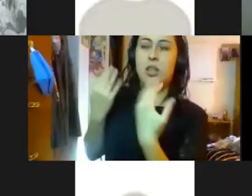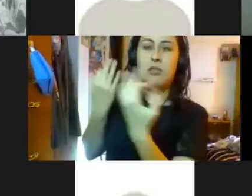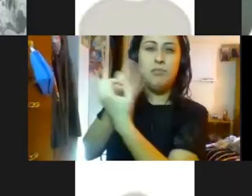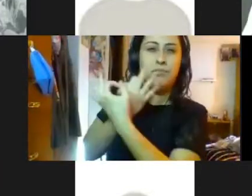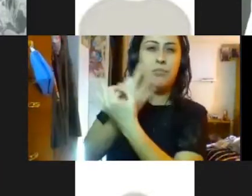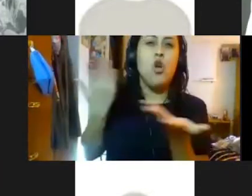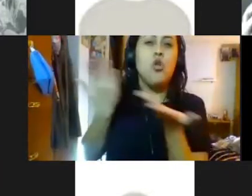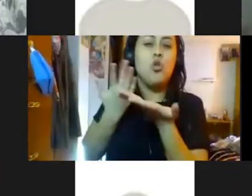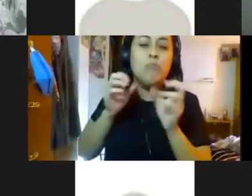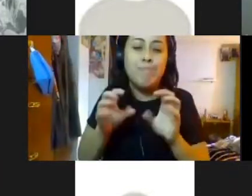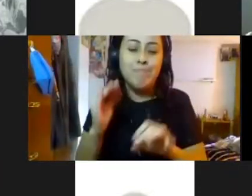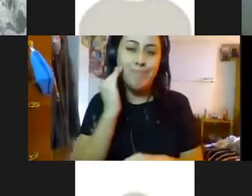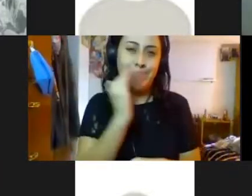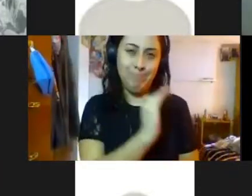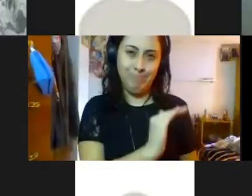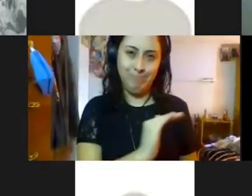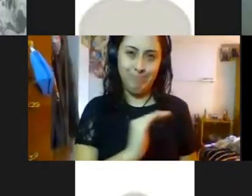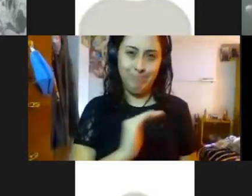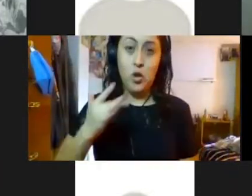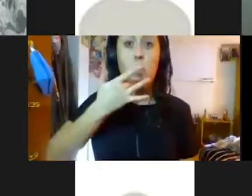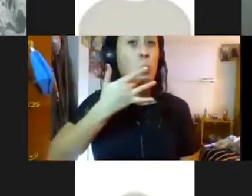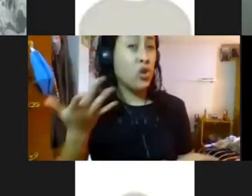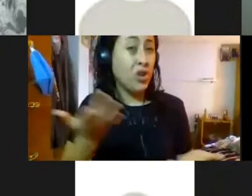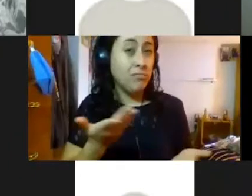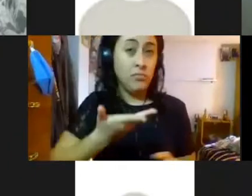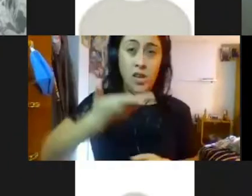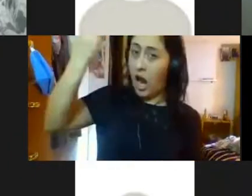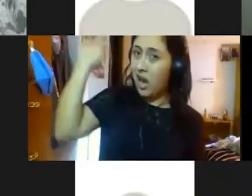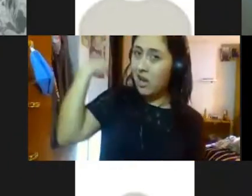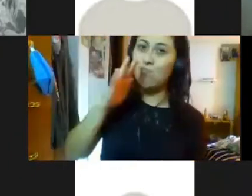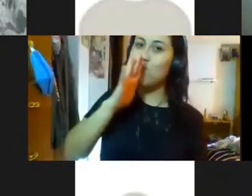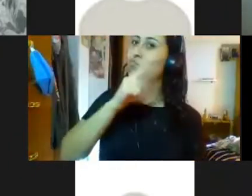como más abierta. Antes uno no tenía currículum,